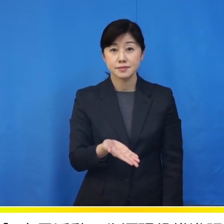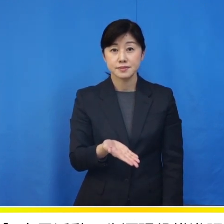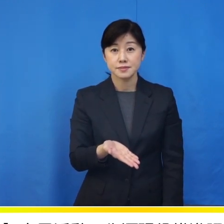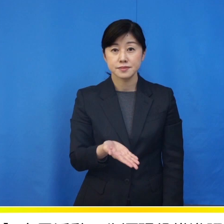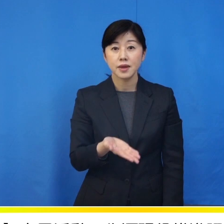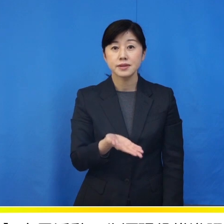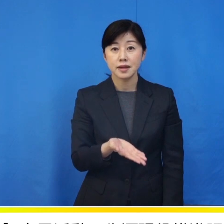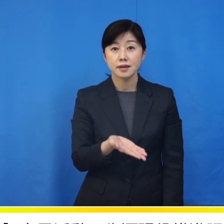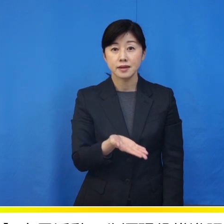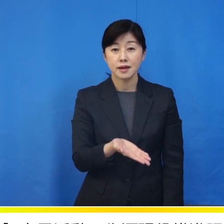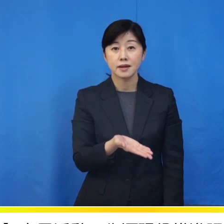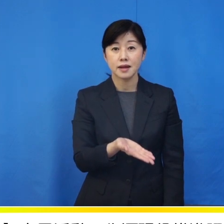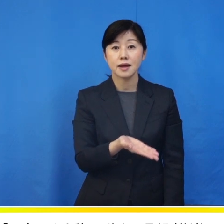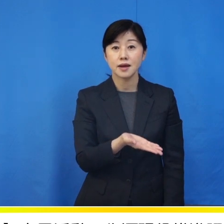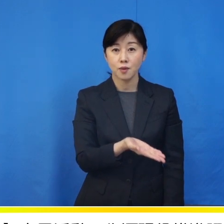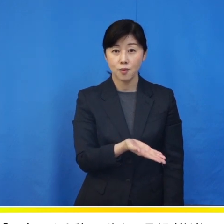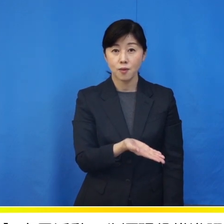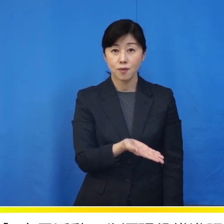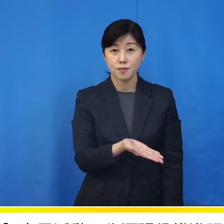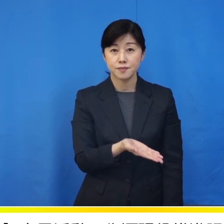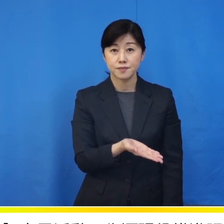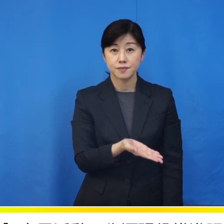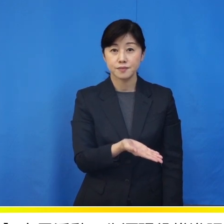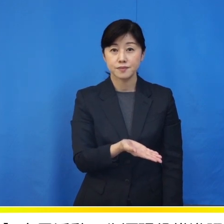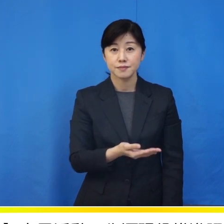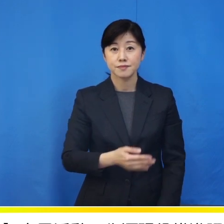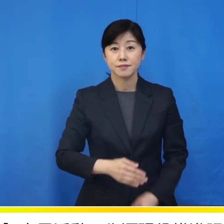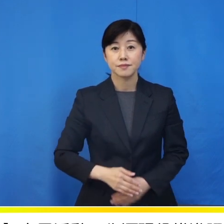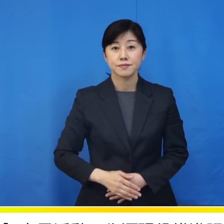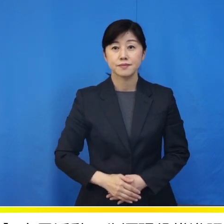サンレイレイ5番までどうぞ